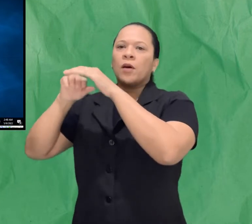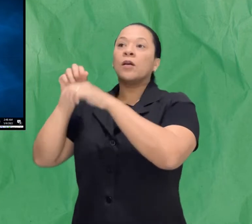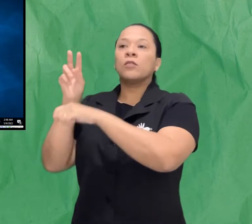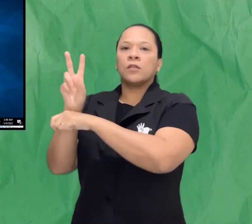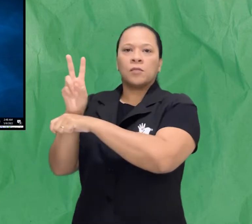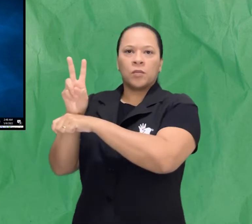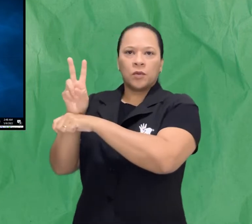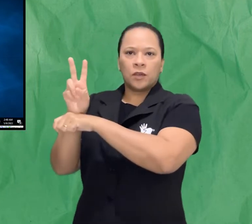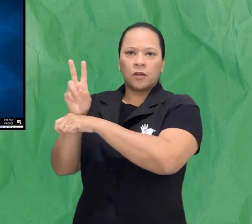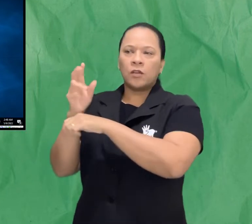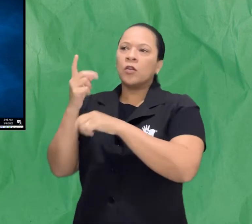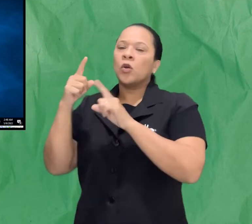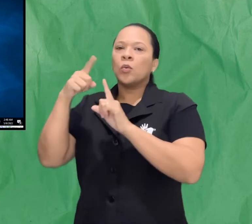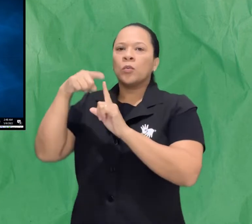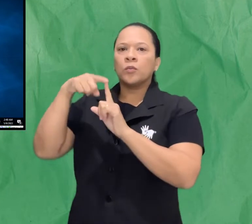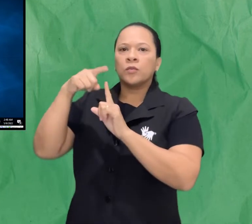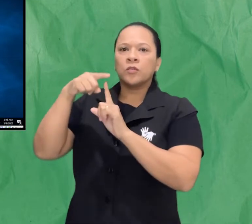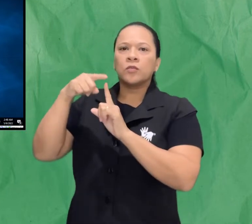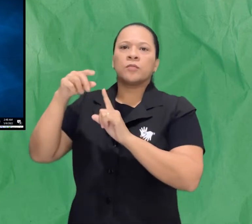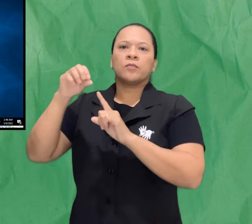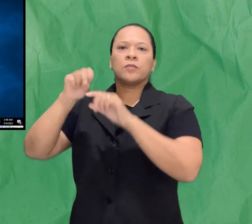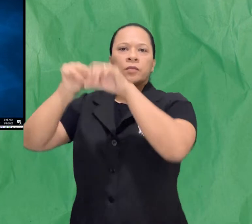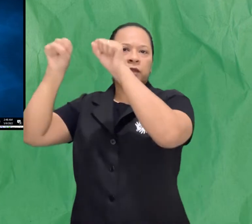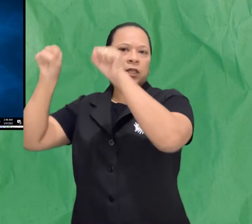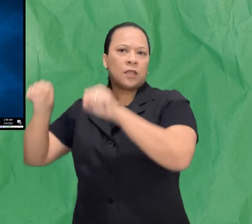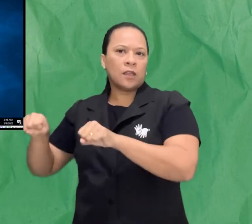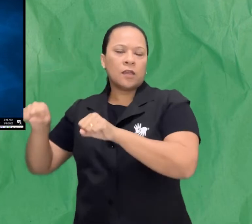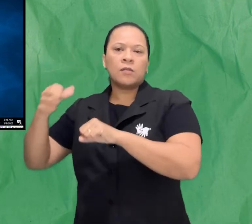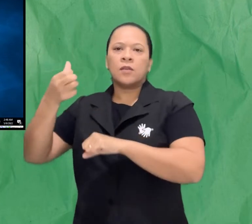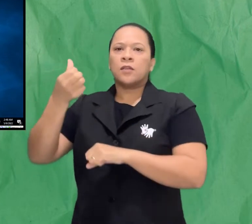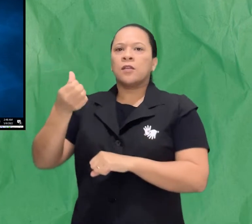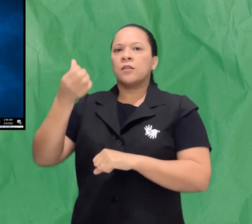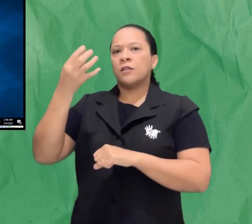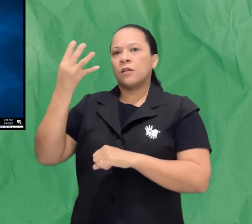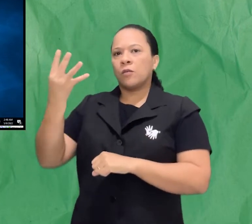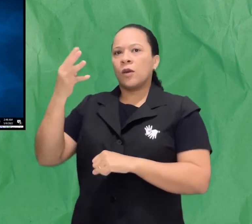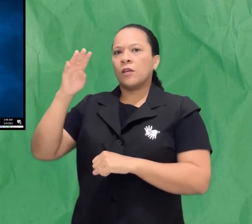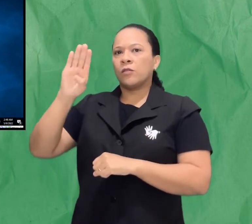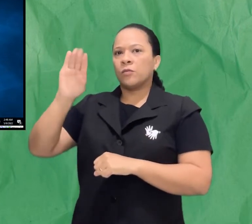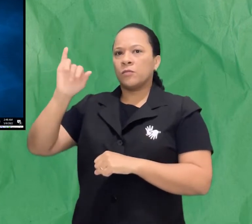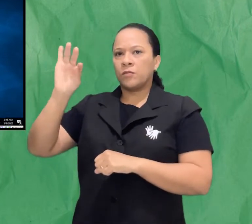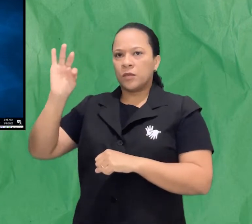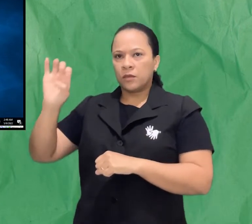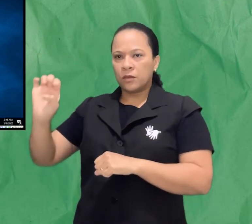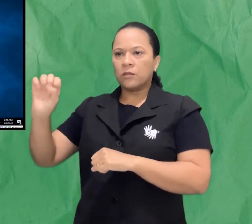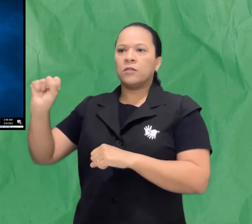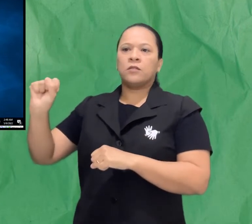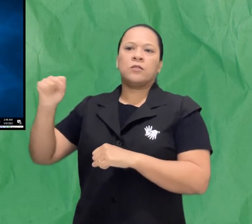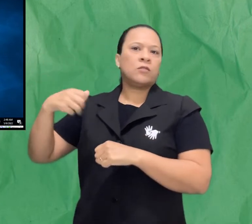Eu tenho aqui o tipo de sistemas. O tipo de sistema que é de 64 bits e assim por diante. Então,